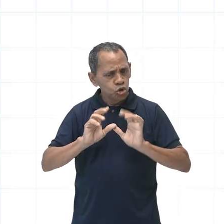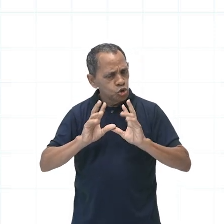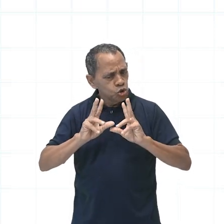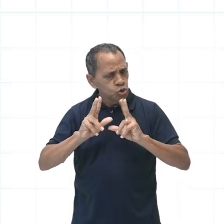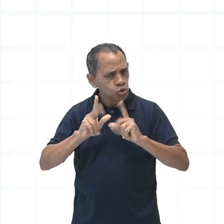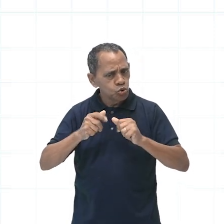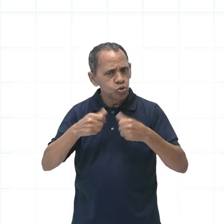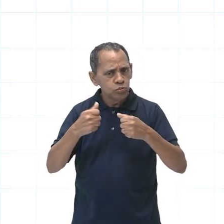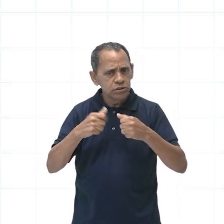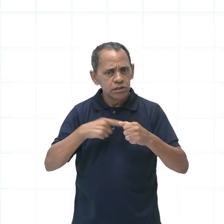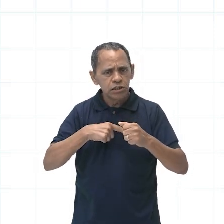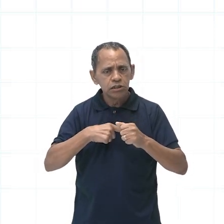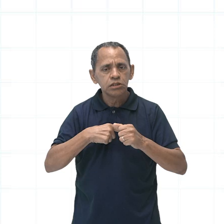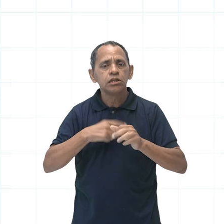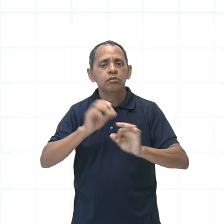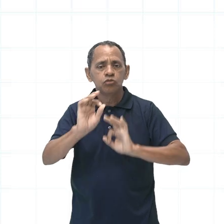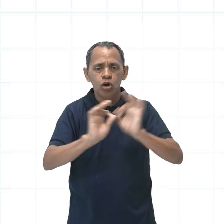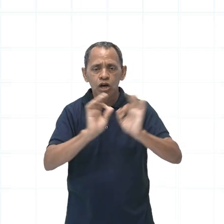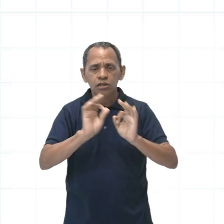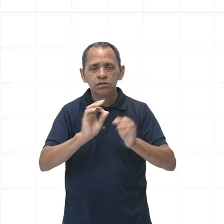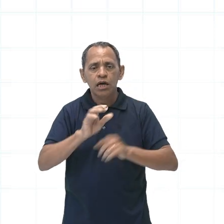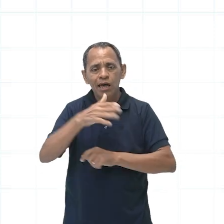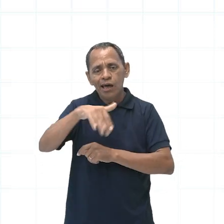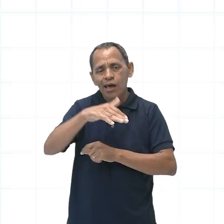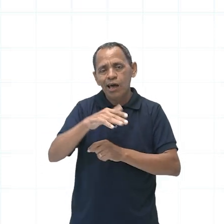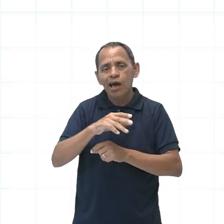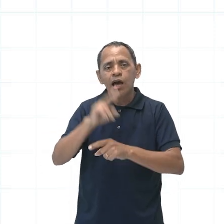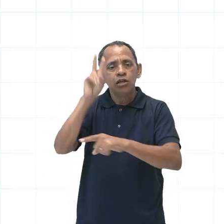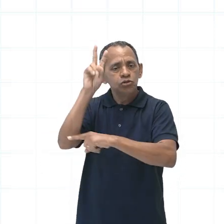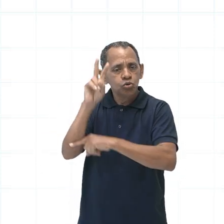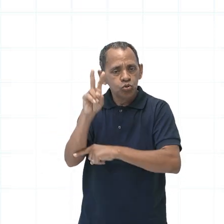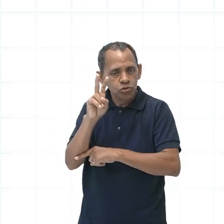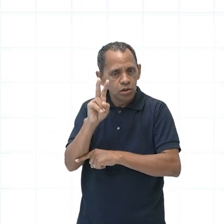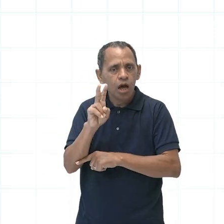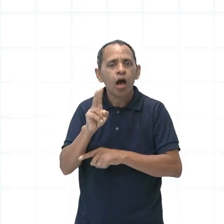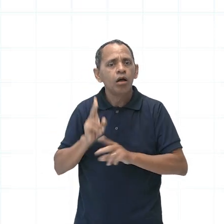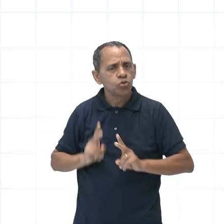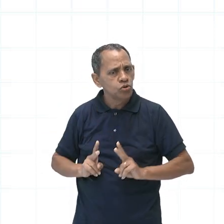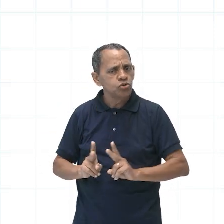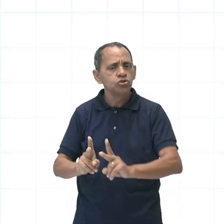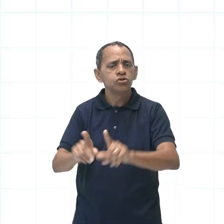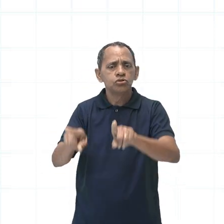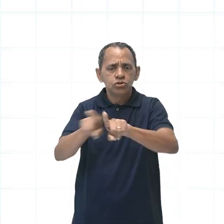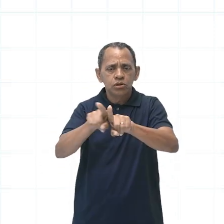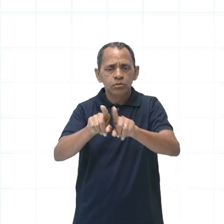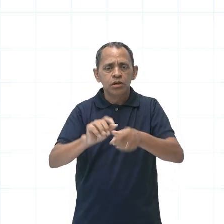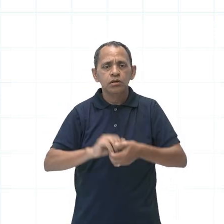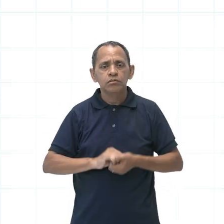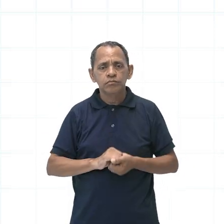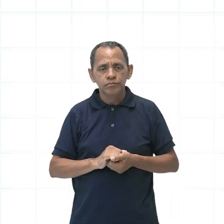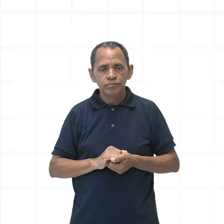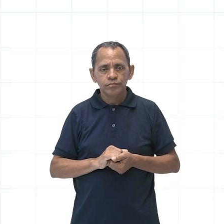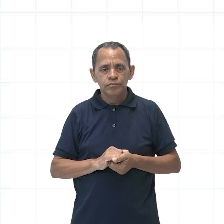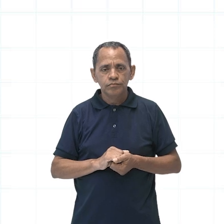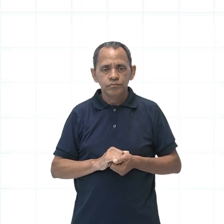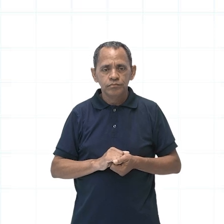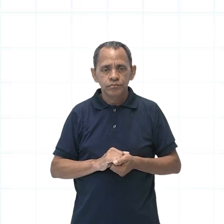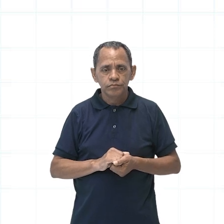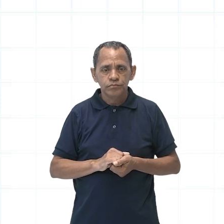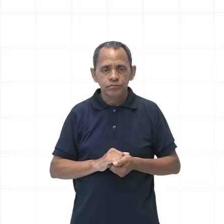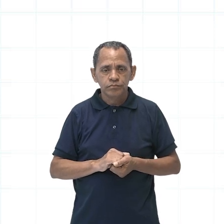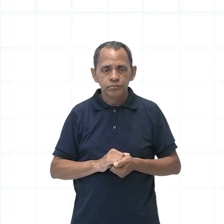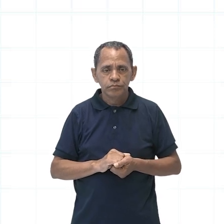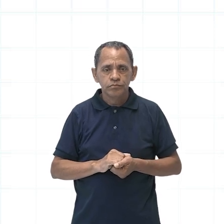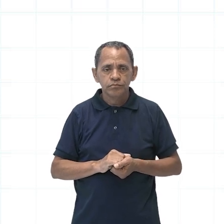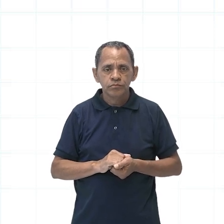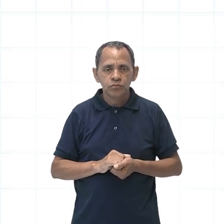falava-se aí das áreas de preservação permanente, ou seja, áreas que devem ser permanentemente preservadas, na qual